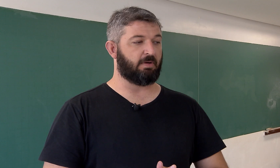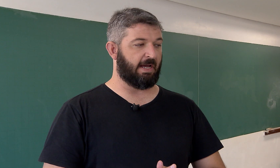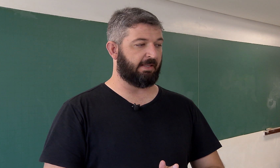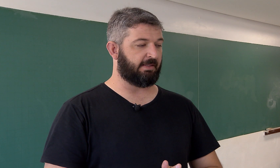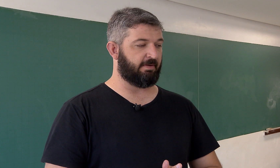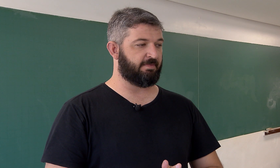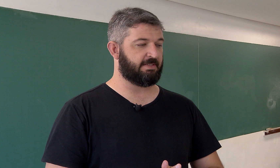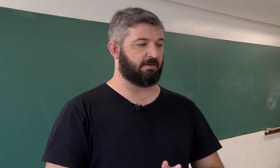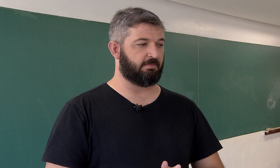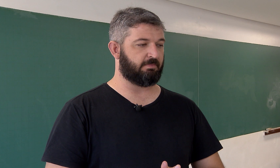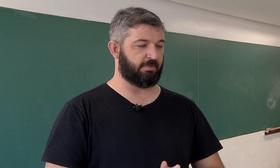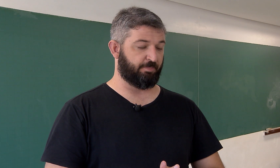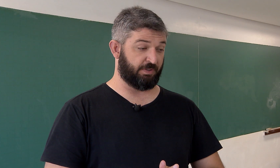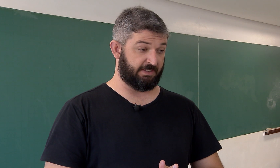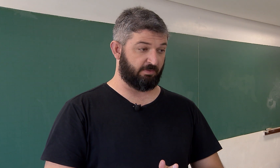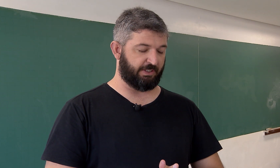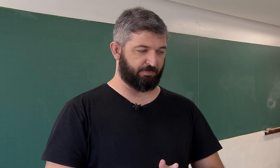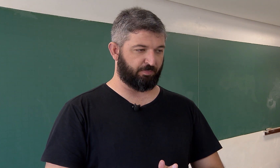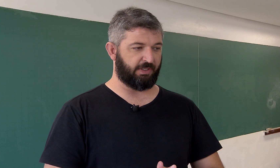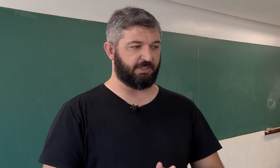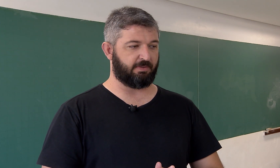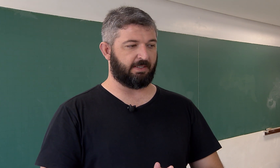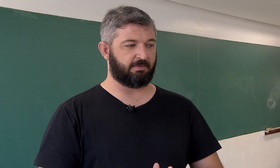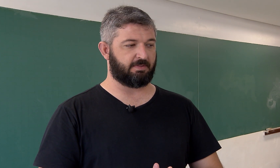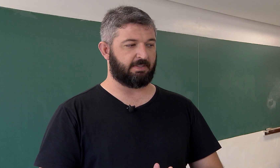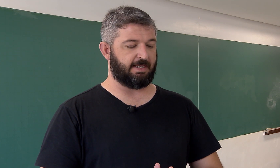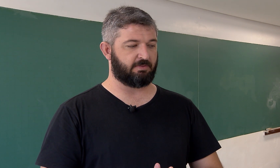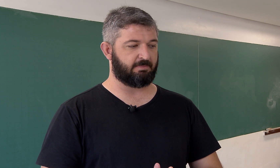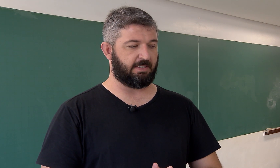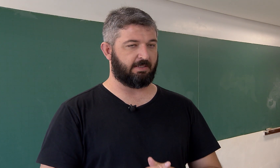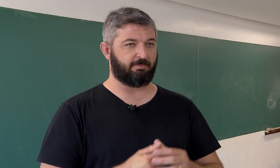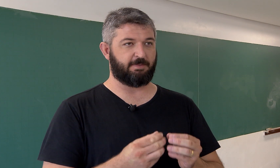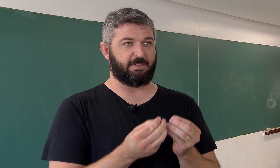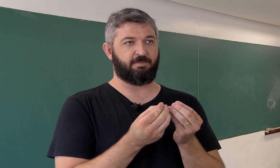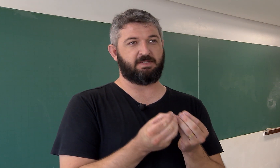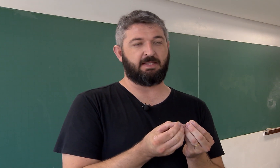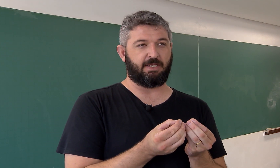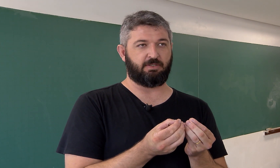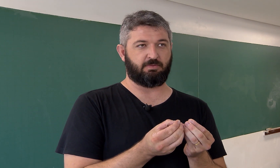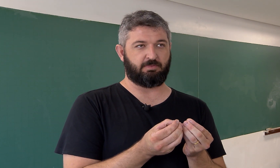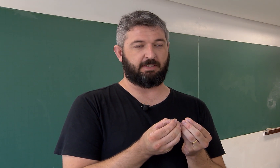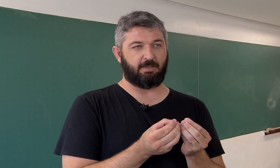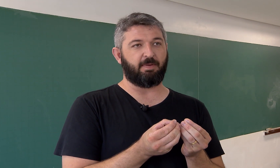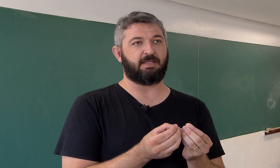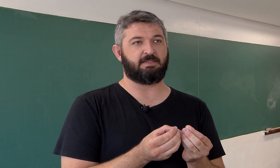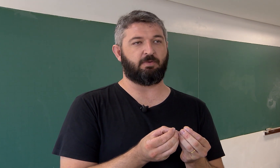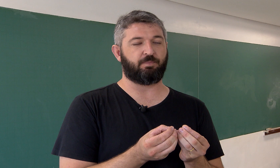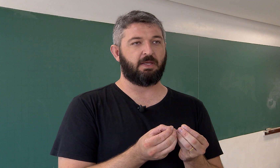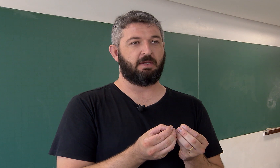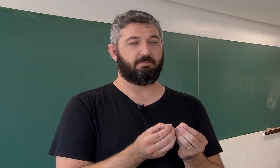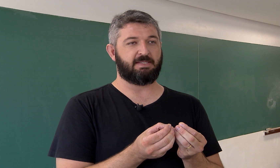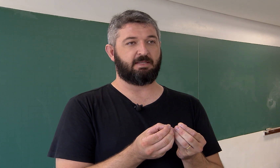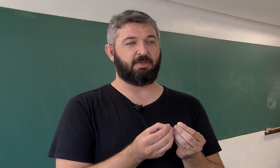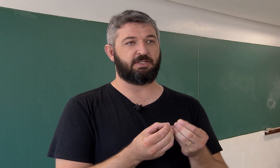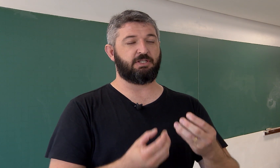A televisão, e por ser no campo político, ela nos traz uma especificidade na interpretação. Basicamente, a gente faz